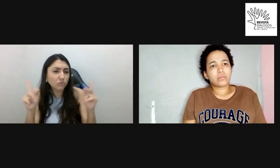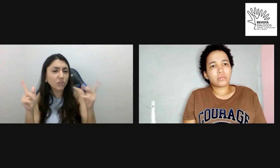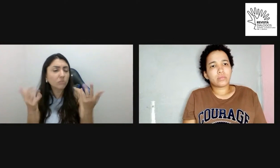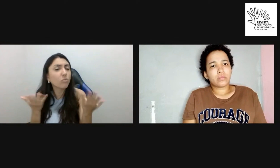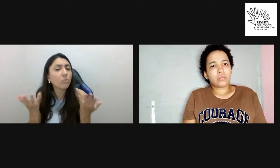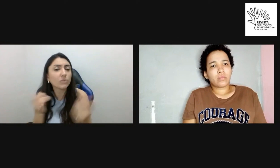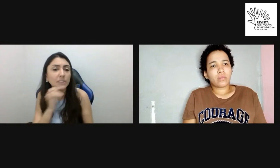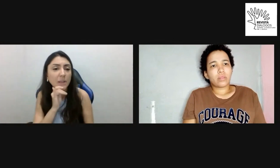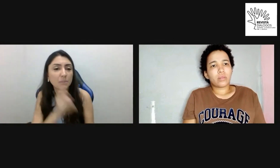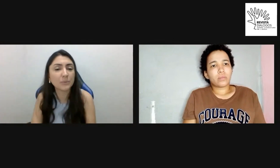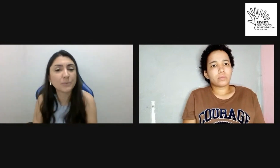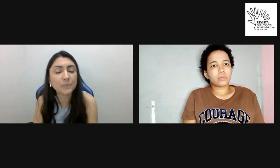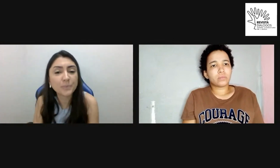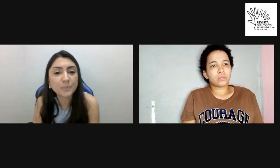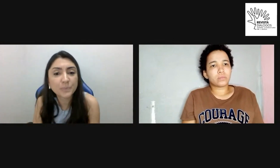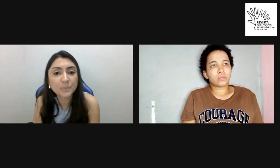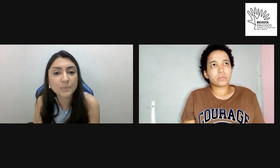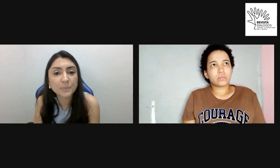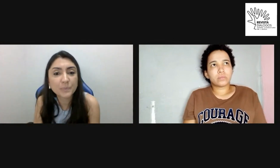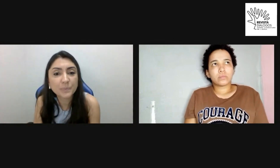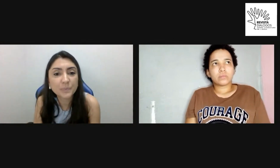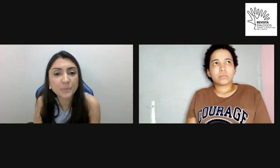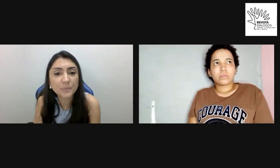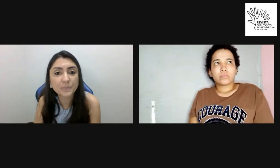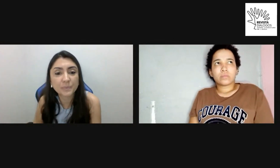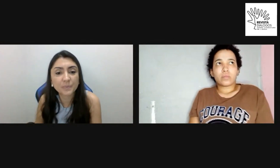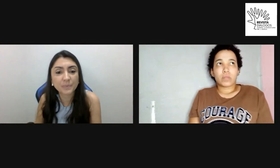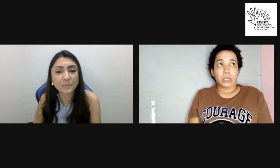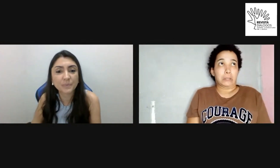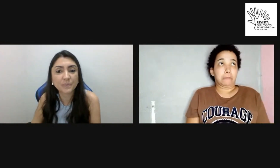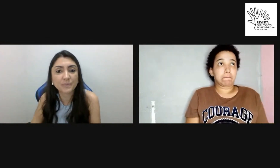e pelos palhaços surdos?